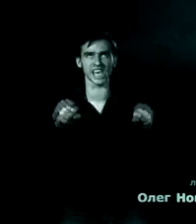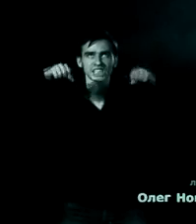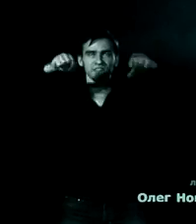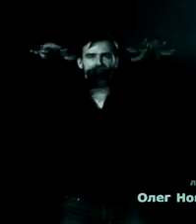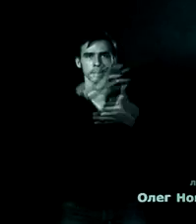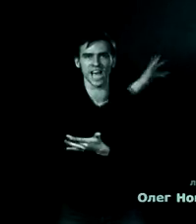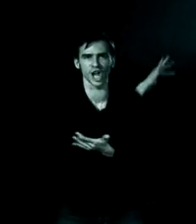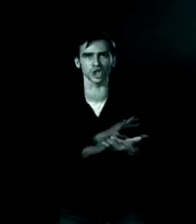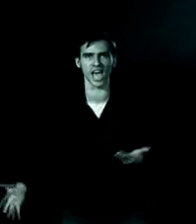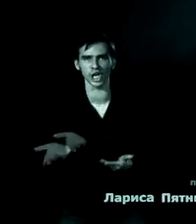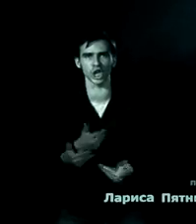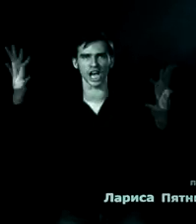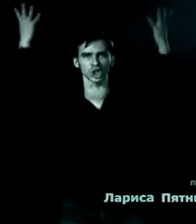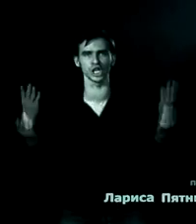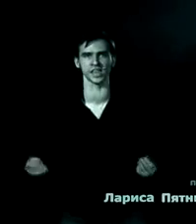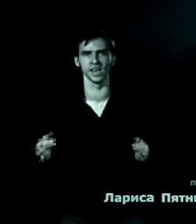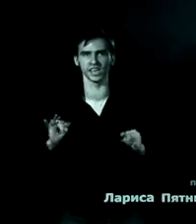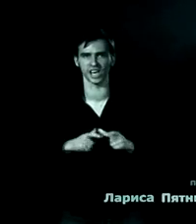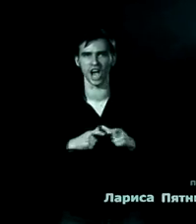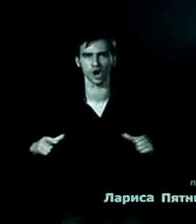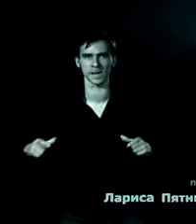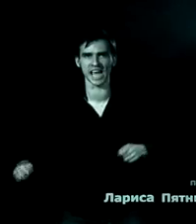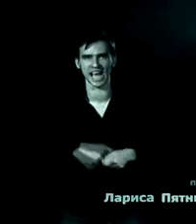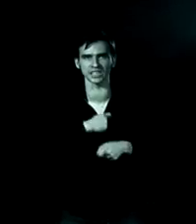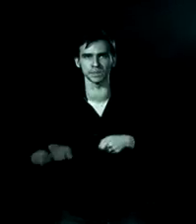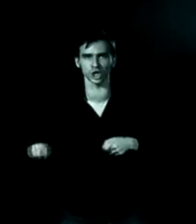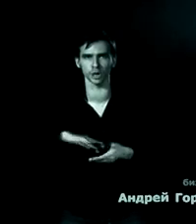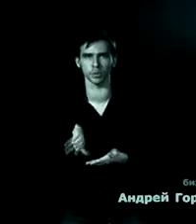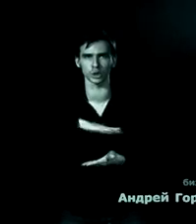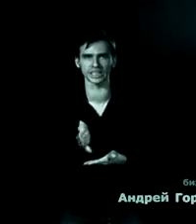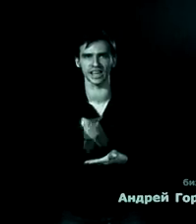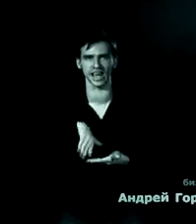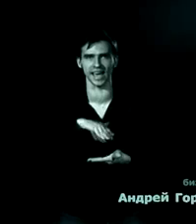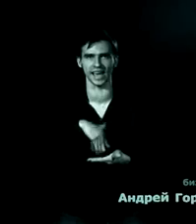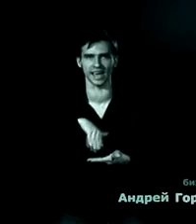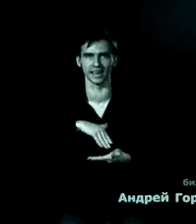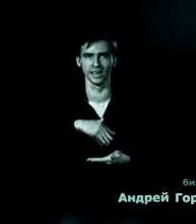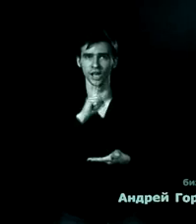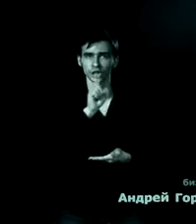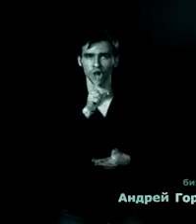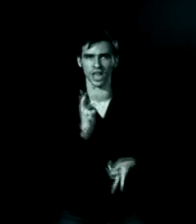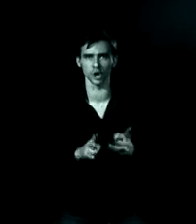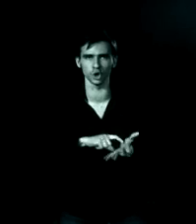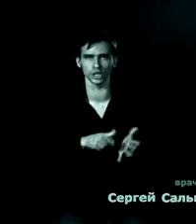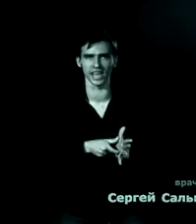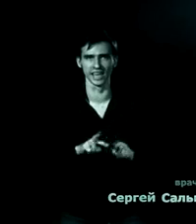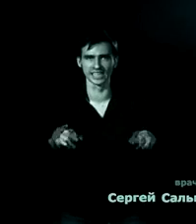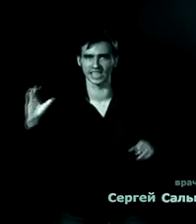Электрический свет продолжает наш день, и коробка от спичек пуста. Но на кухне